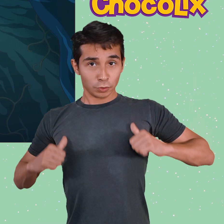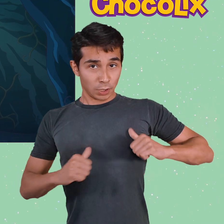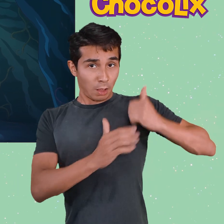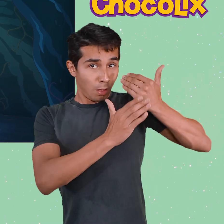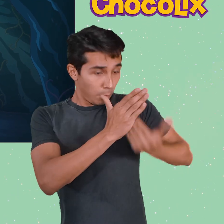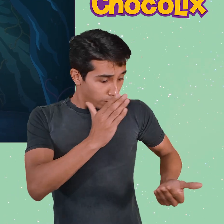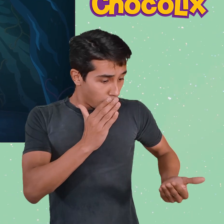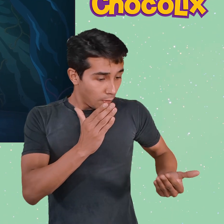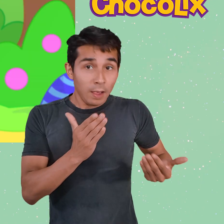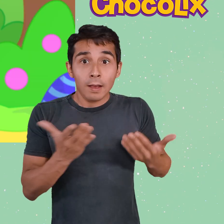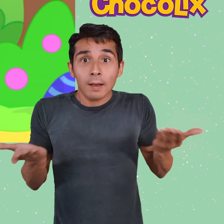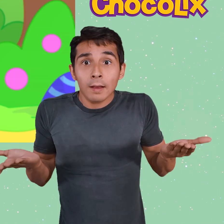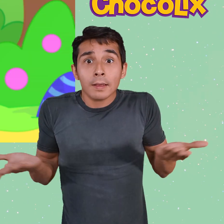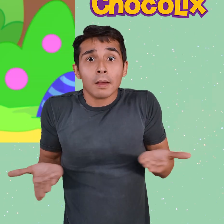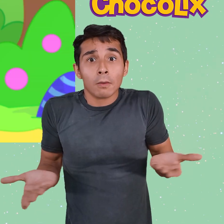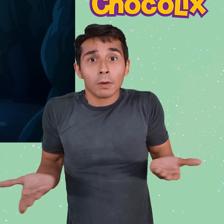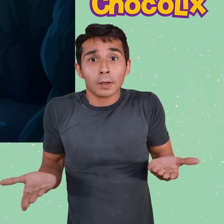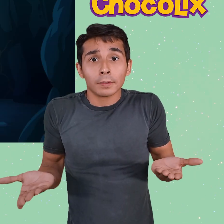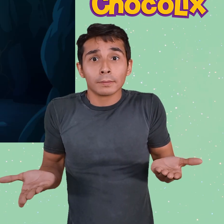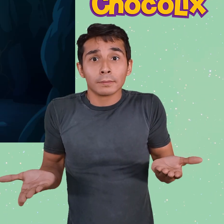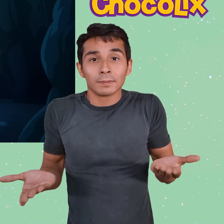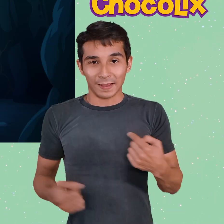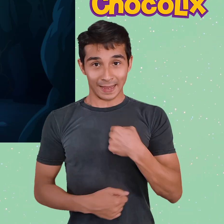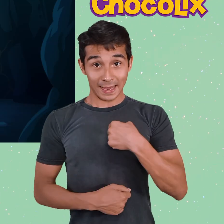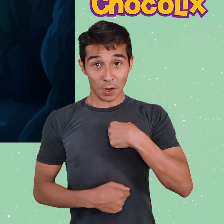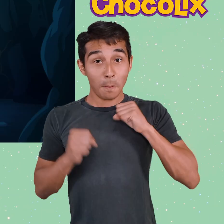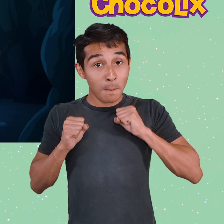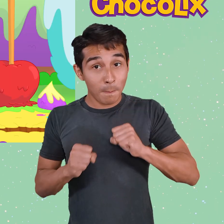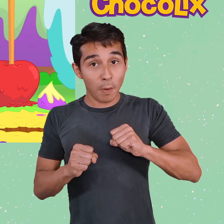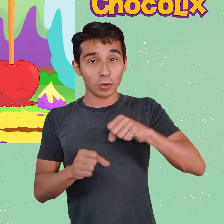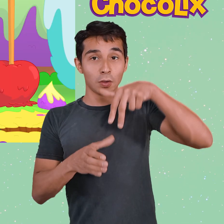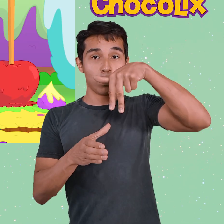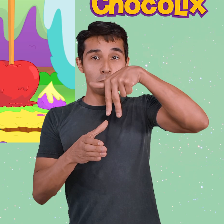E agora? Eu vou. Eu sou mais leve pra vocês puxarem de volta.